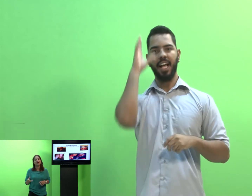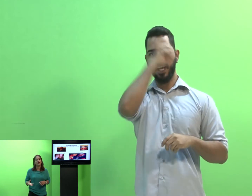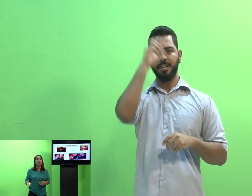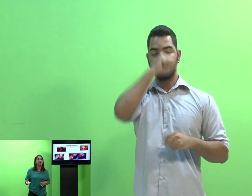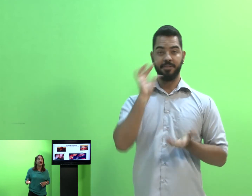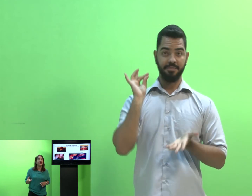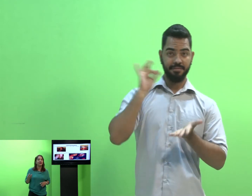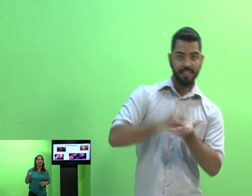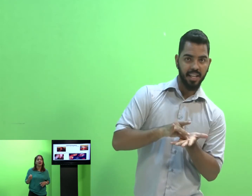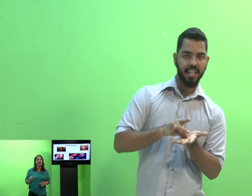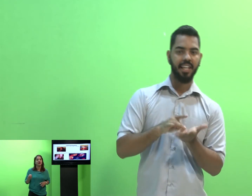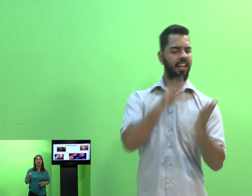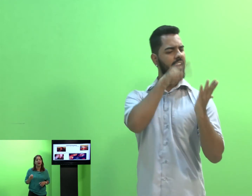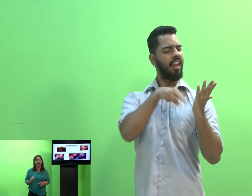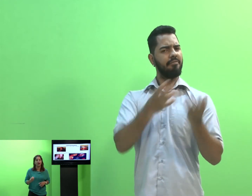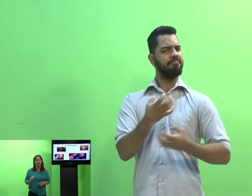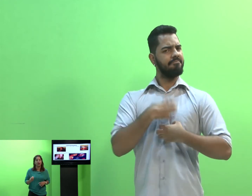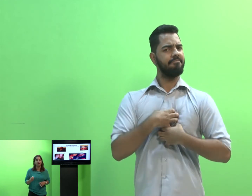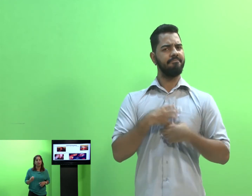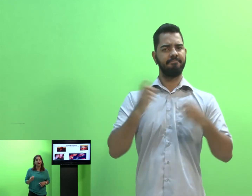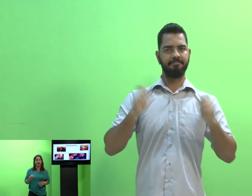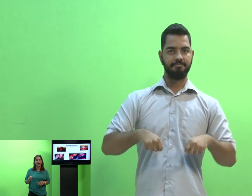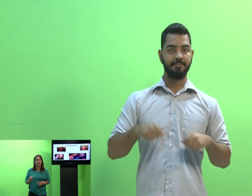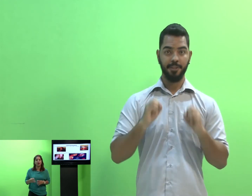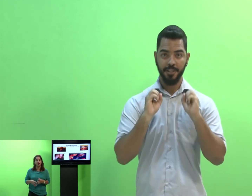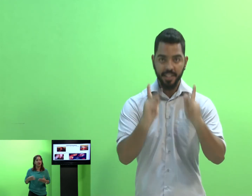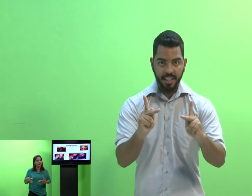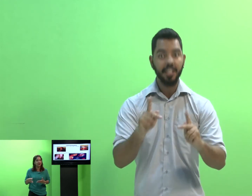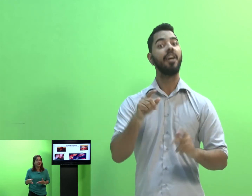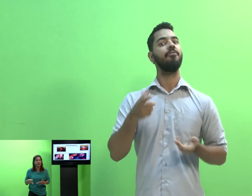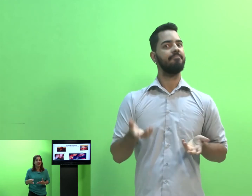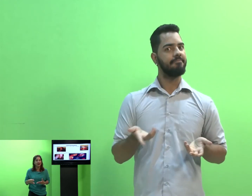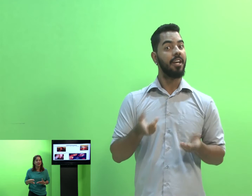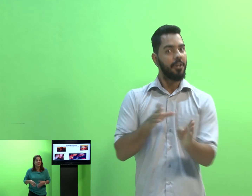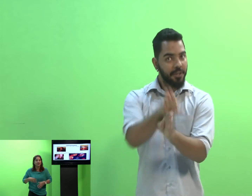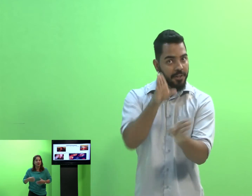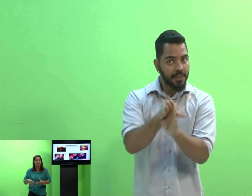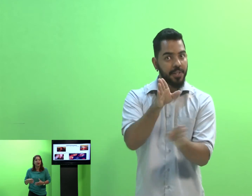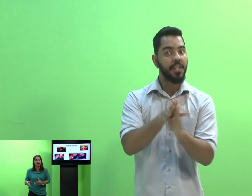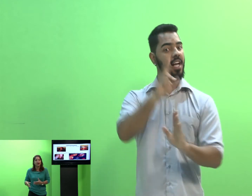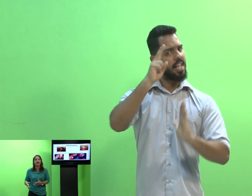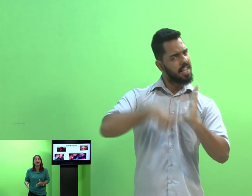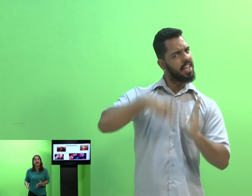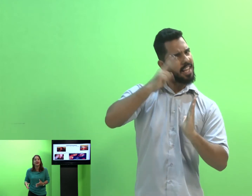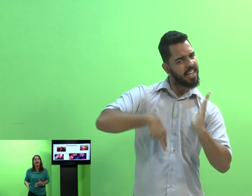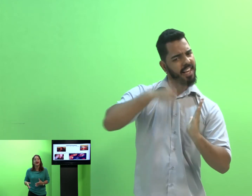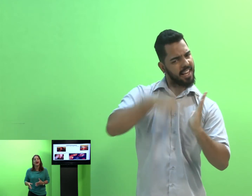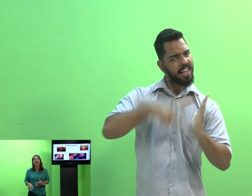de maneira mais completa o sentido dos textos. Certo, gente? Então vamos ler bastante para que nós